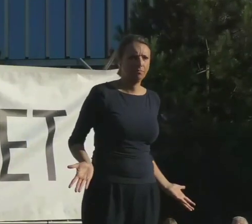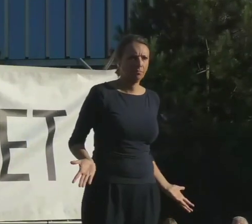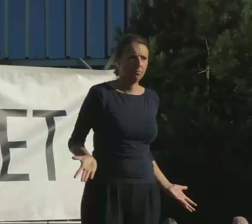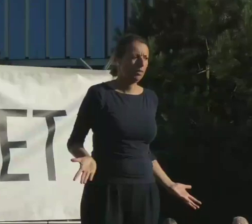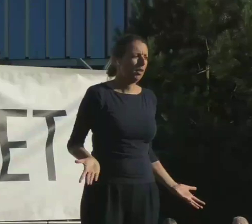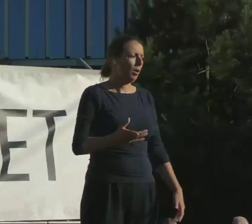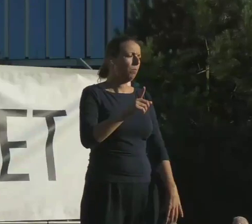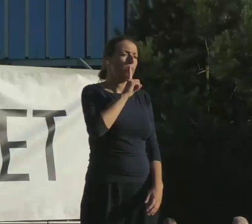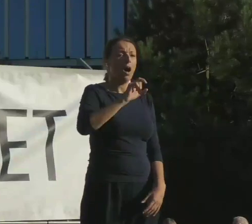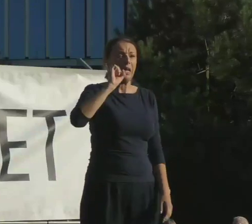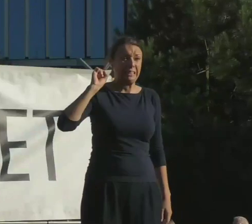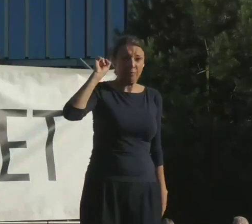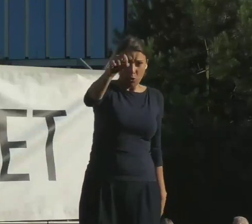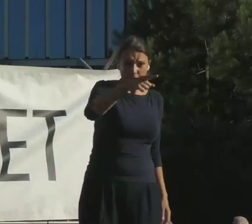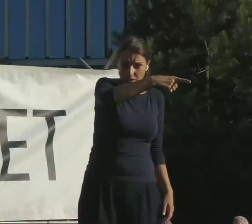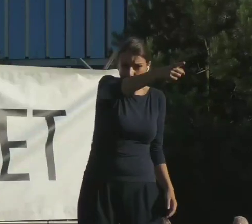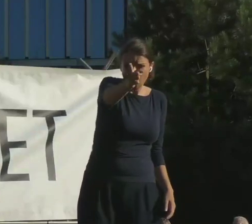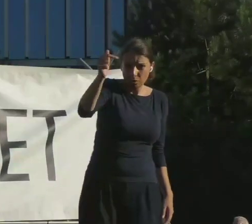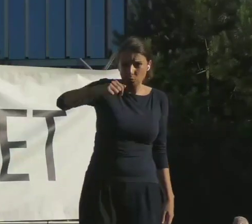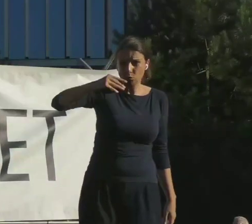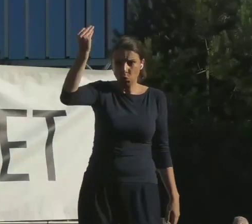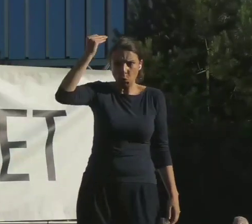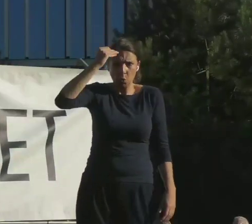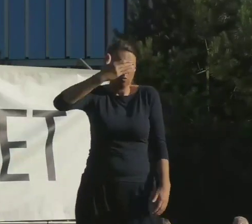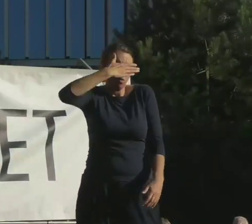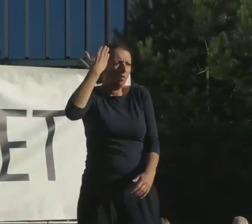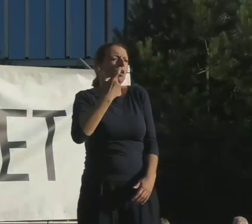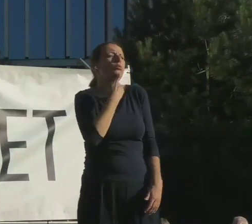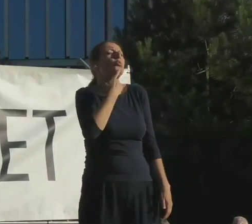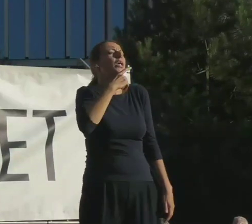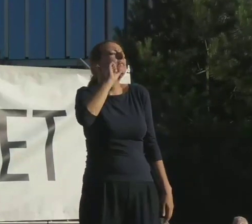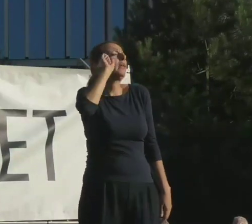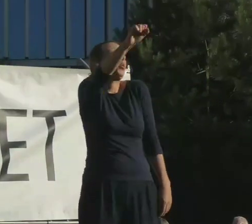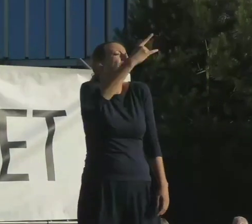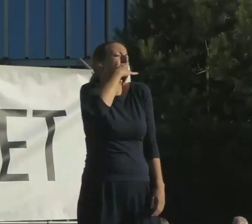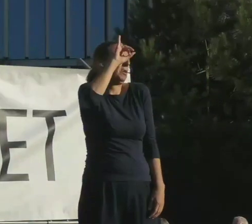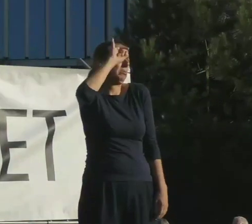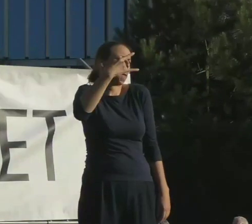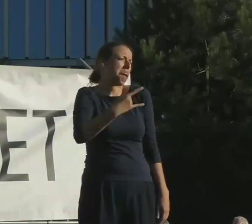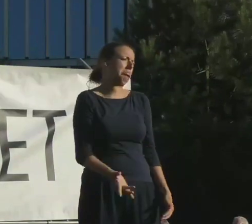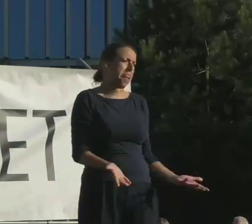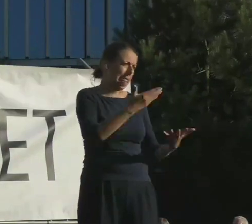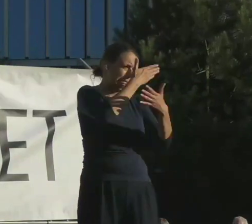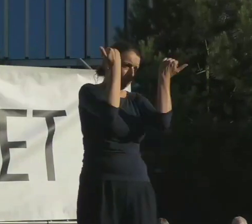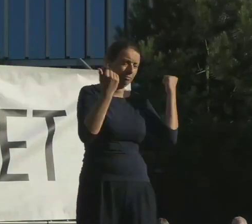Demokracji muszą się niestety nauczyć, bo oni nie mają zielonego pojęcia. Kobiety